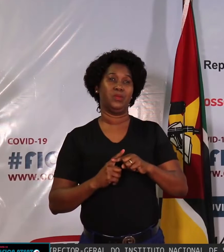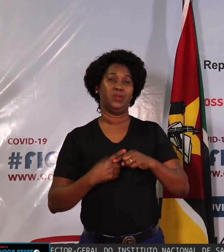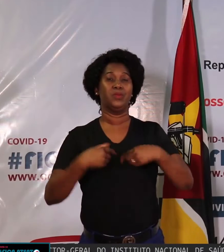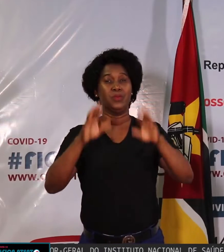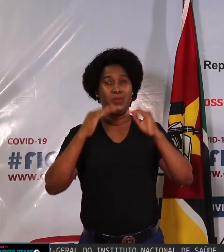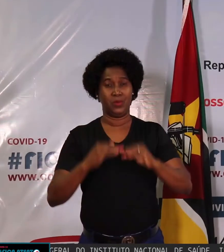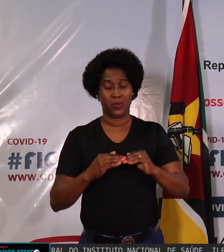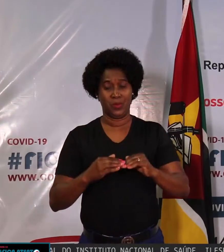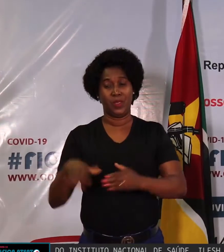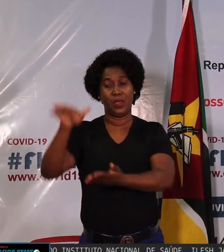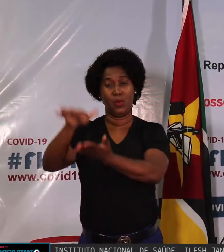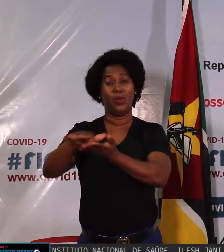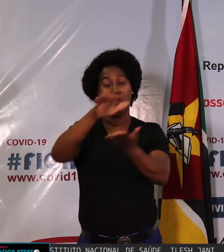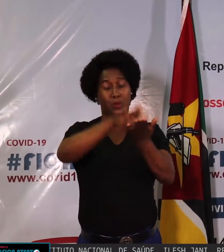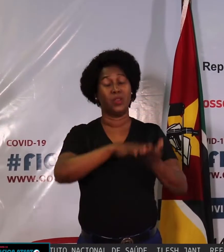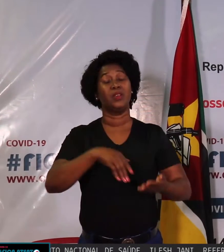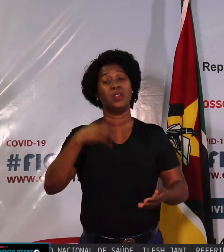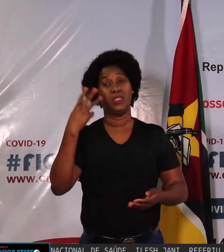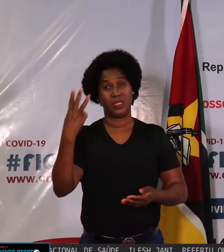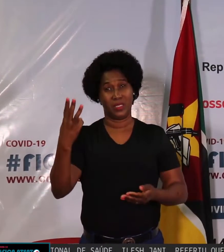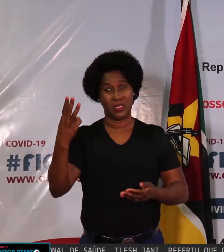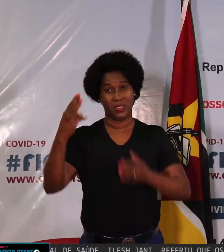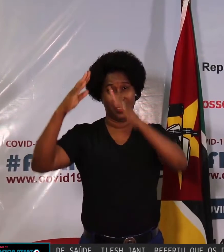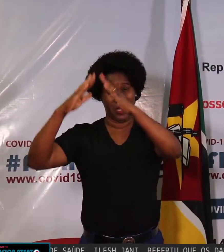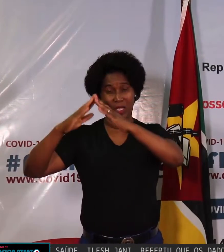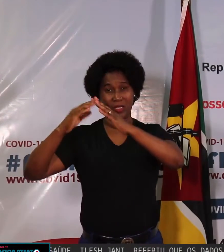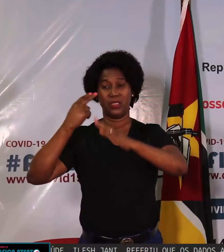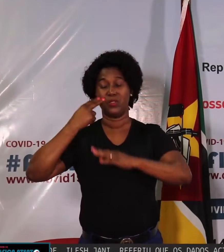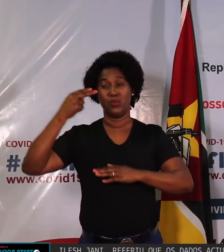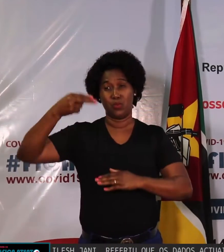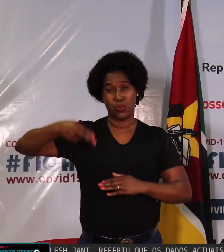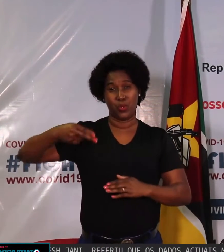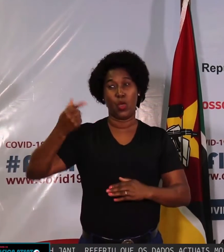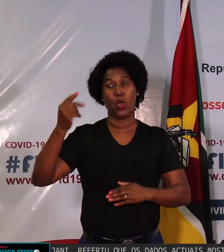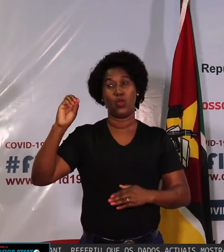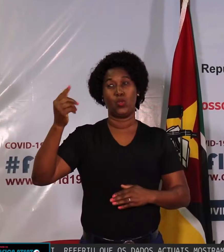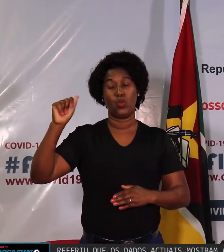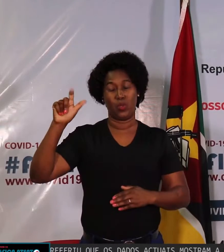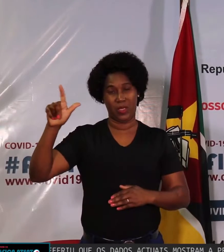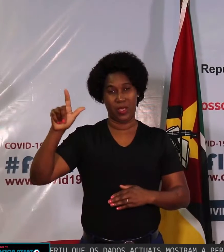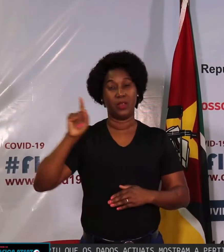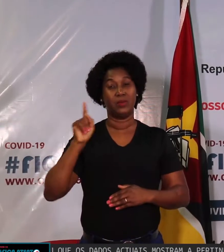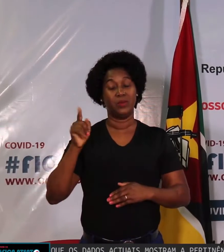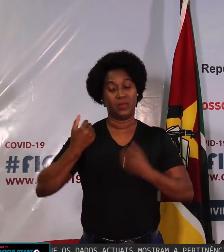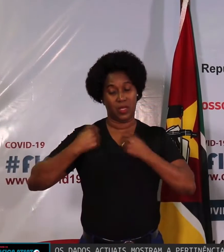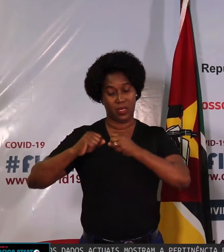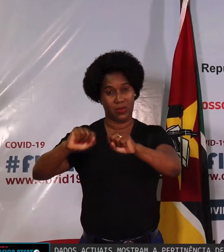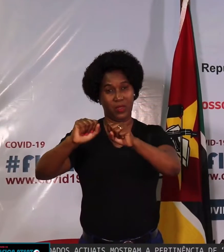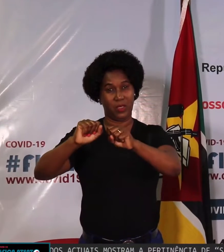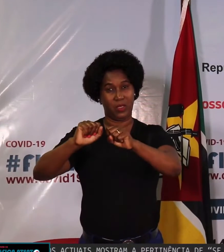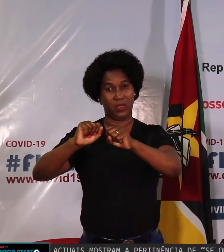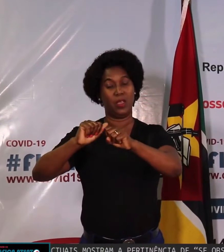Nos 3 acampamentos da Total em Afungi, apenas atividades críticas continuam